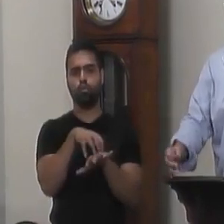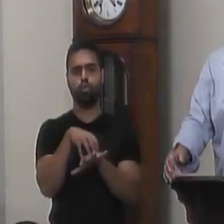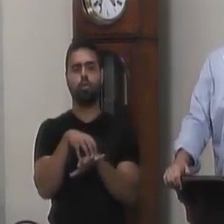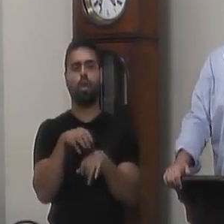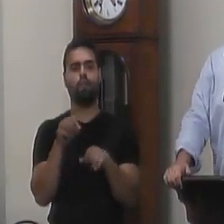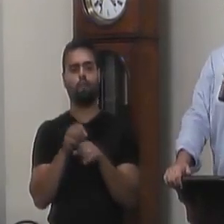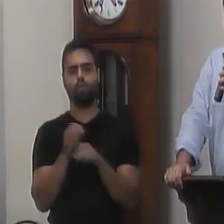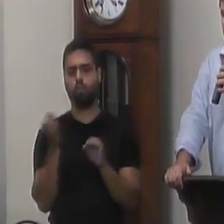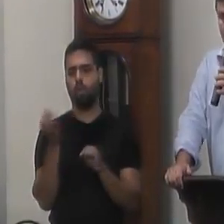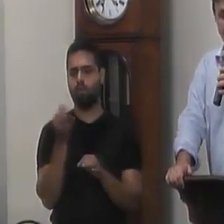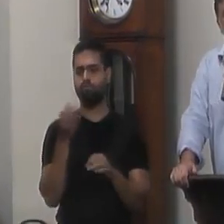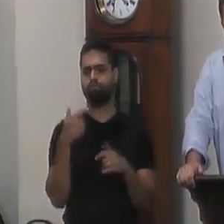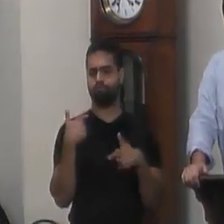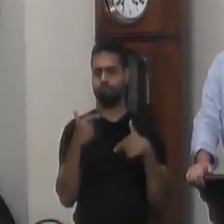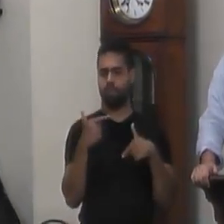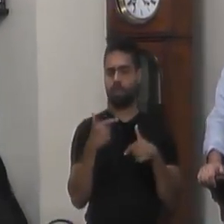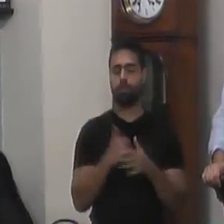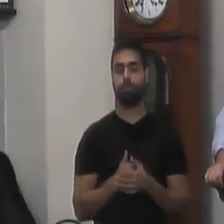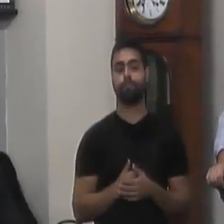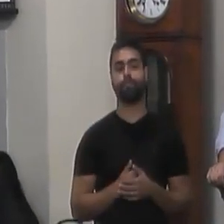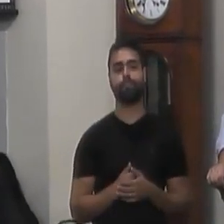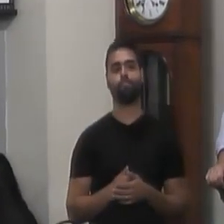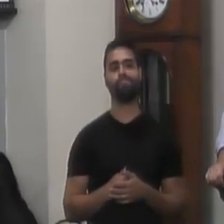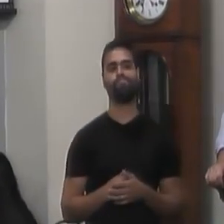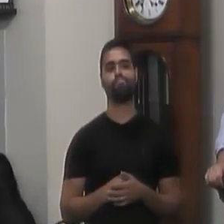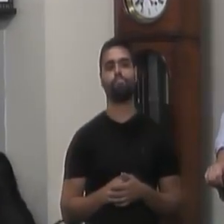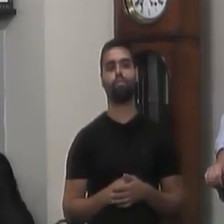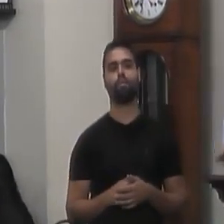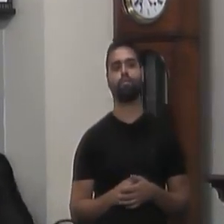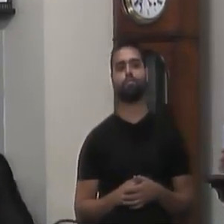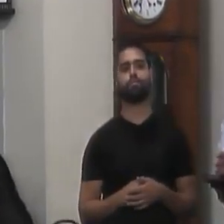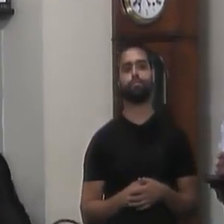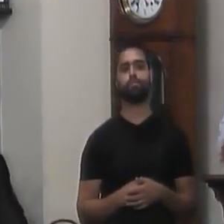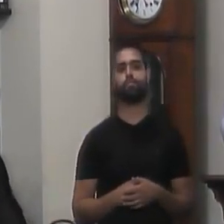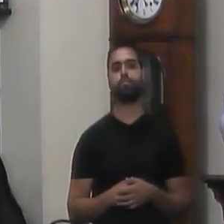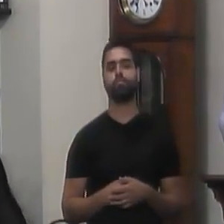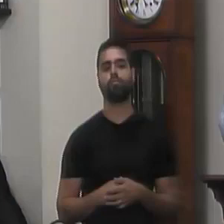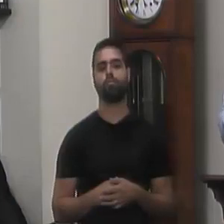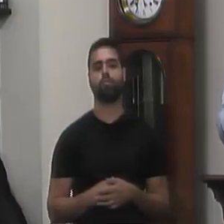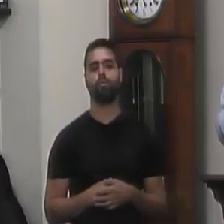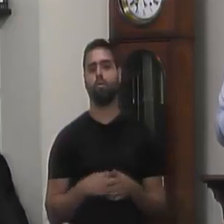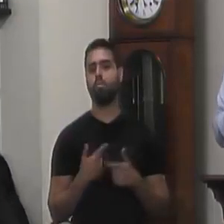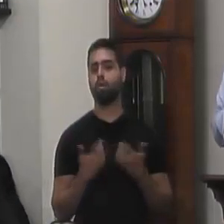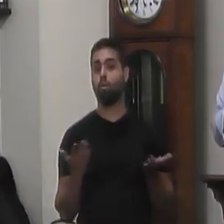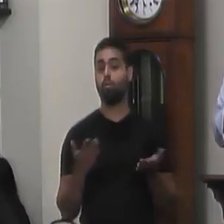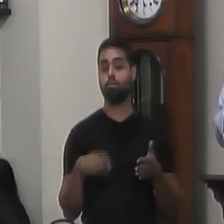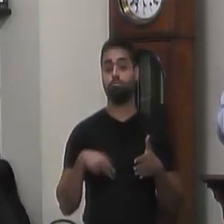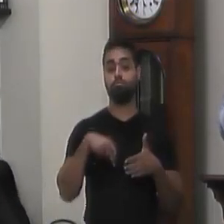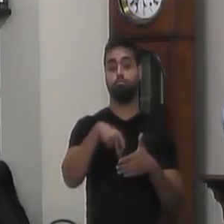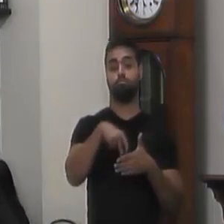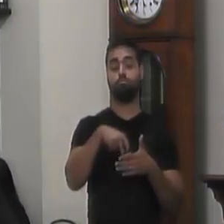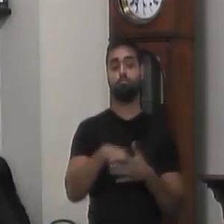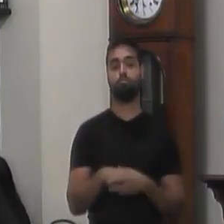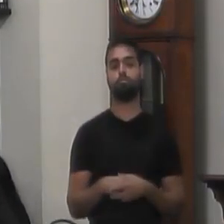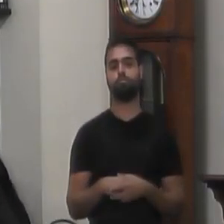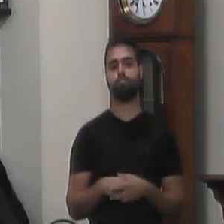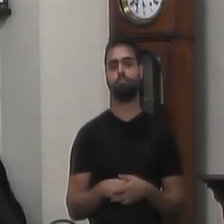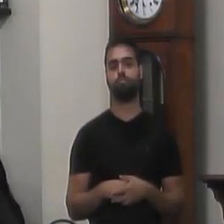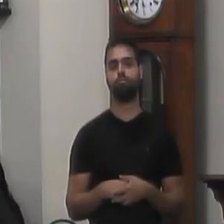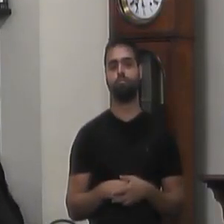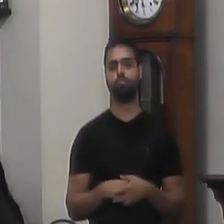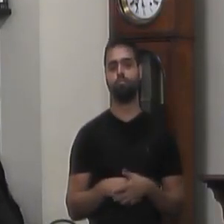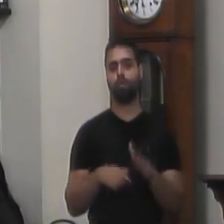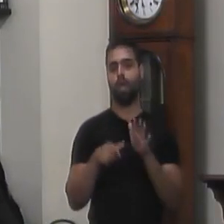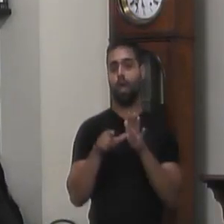um ótimo trabalho, né? E o que me traz aqui é o seguinte: antes do carnaval, nós